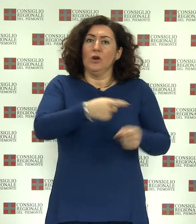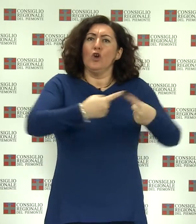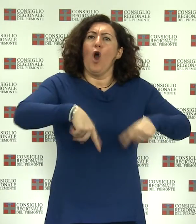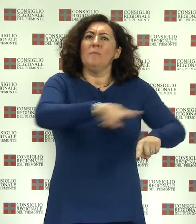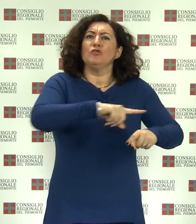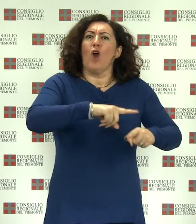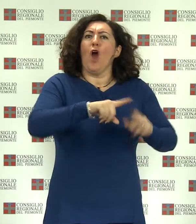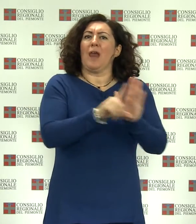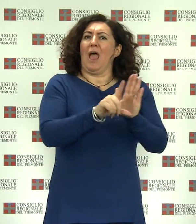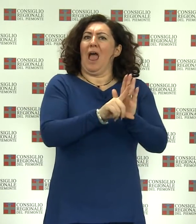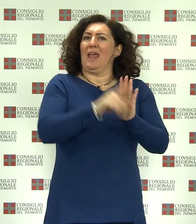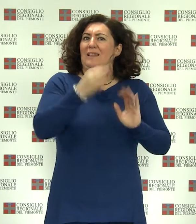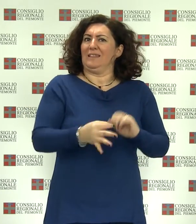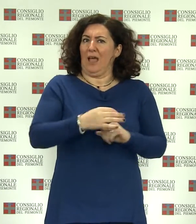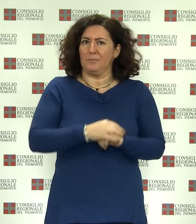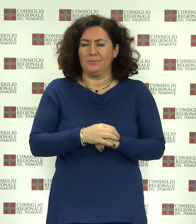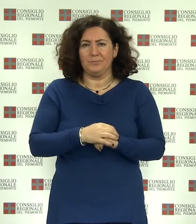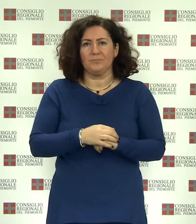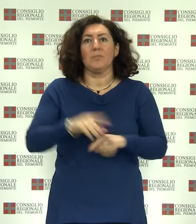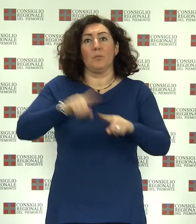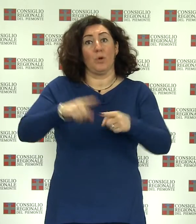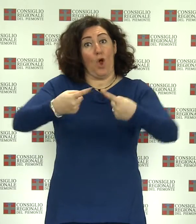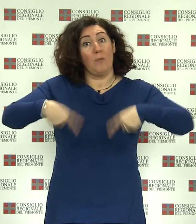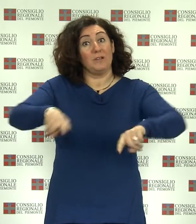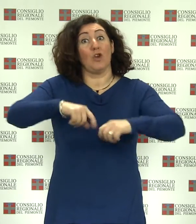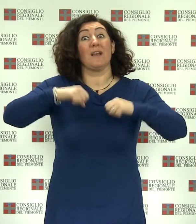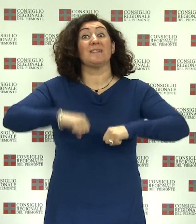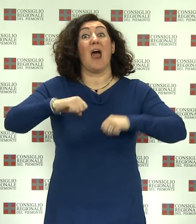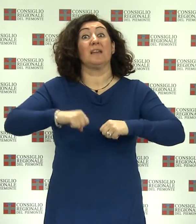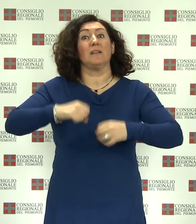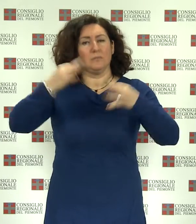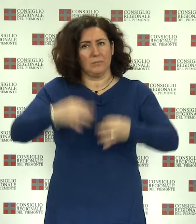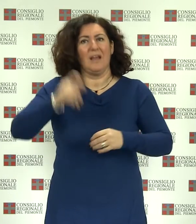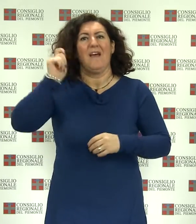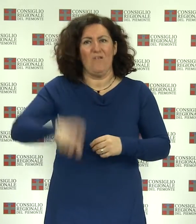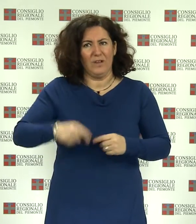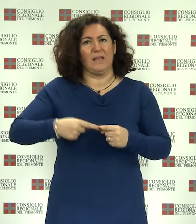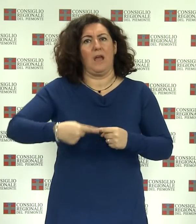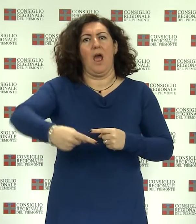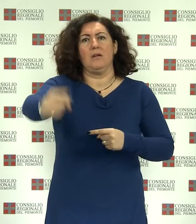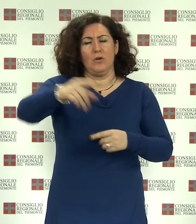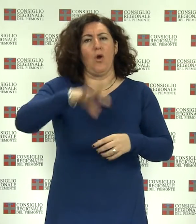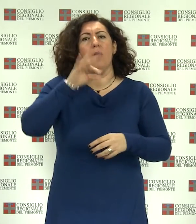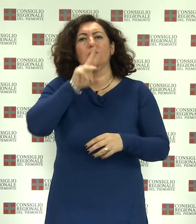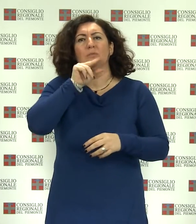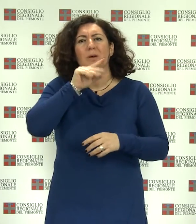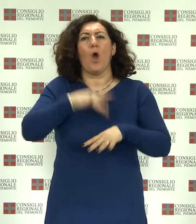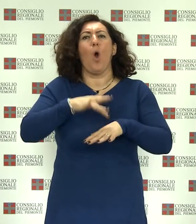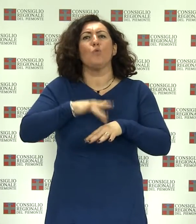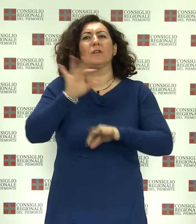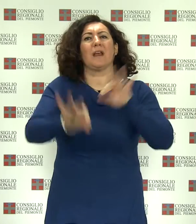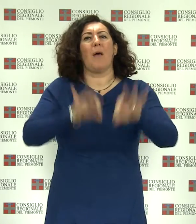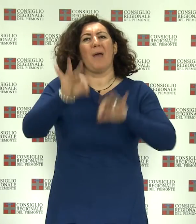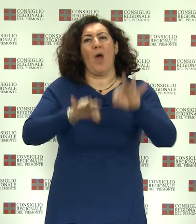libera alla delibera di giunta necessaria all'applicazione della legge per l'uso terapeutico della cannabis. In copertina!